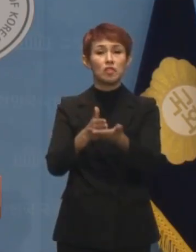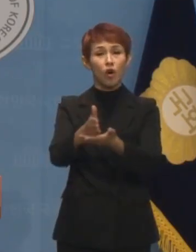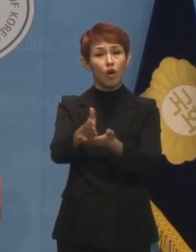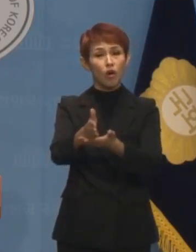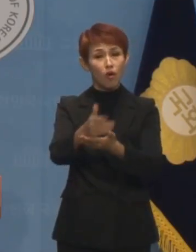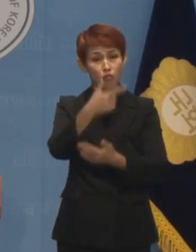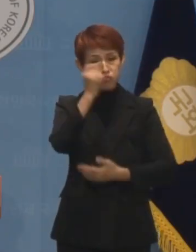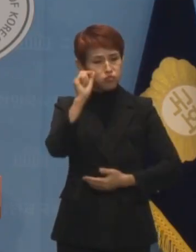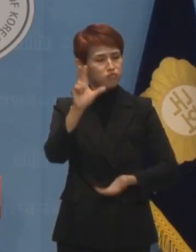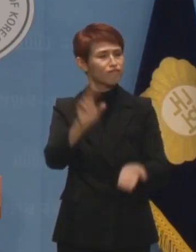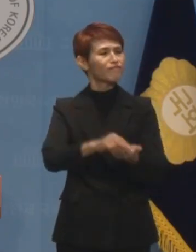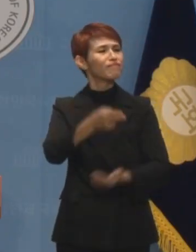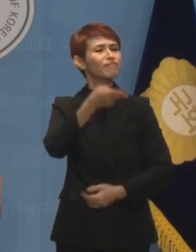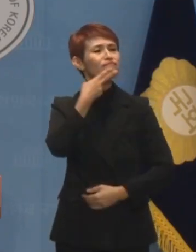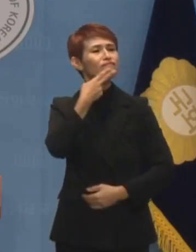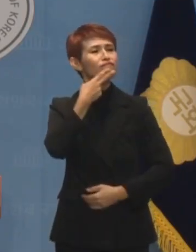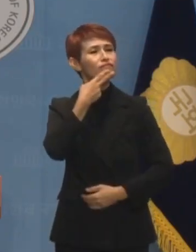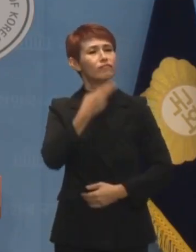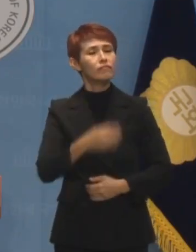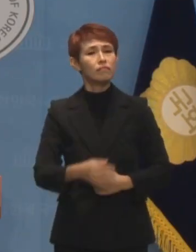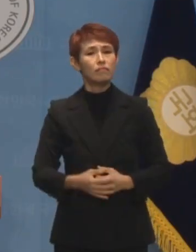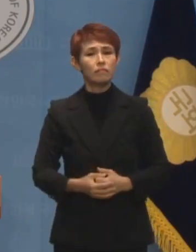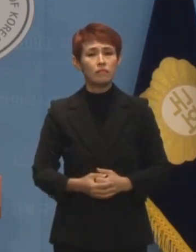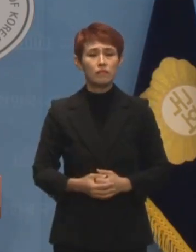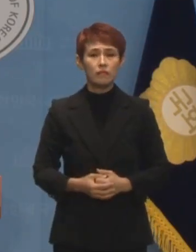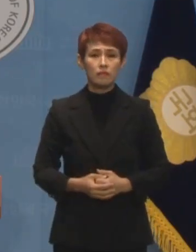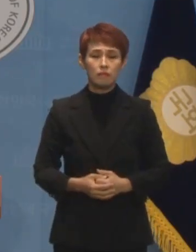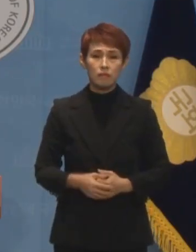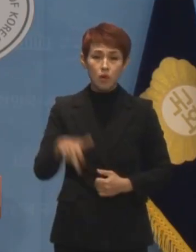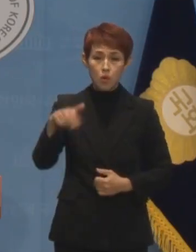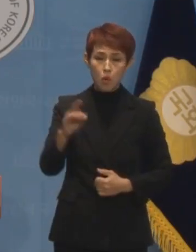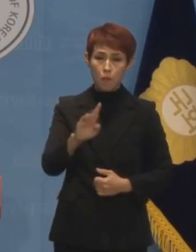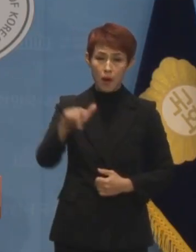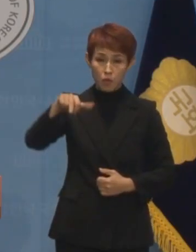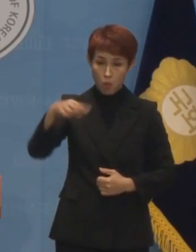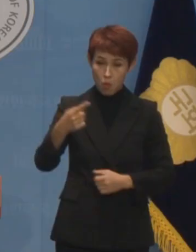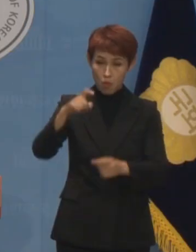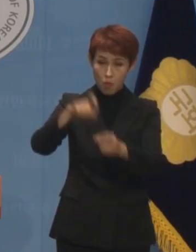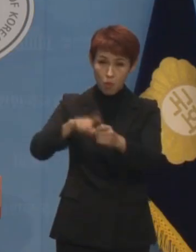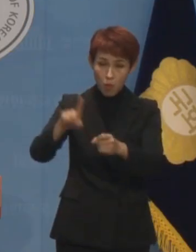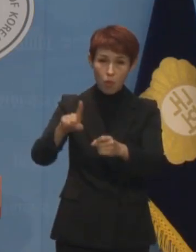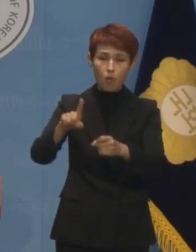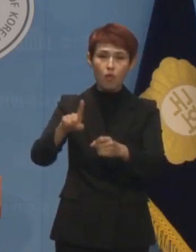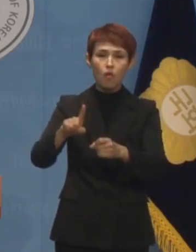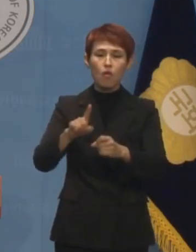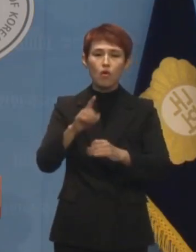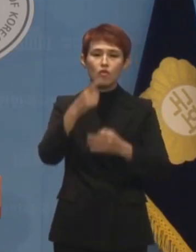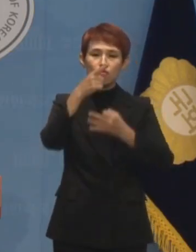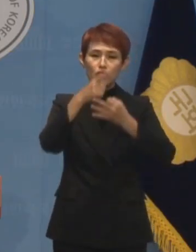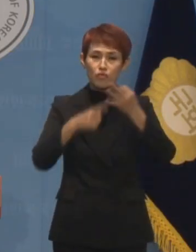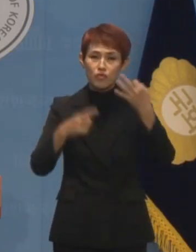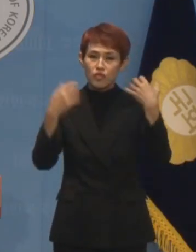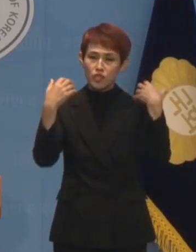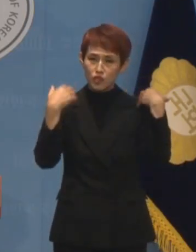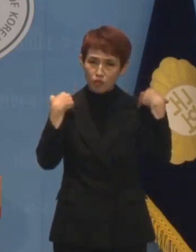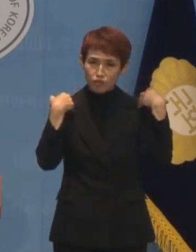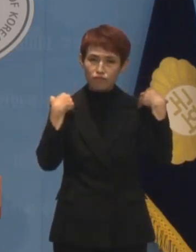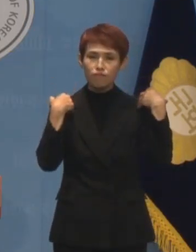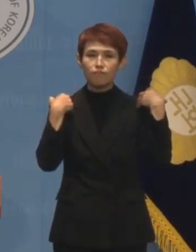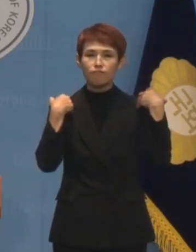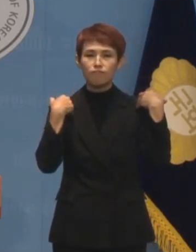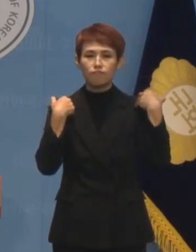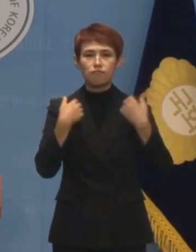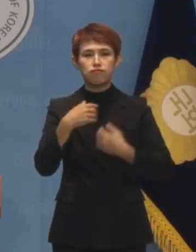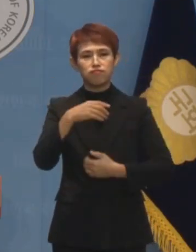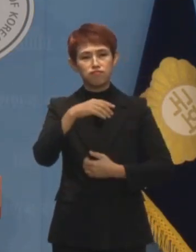따위는 문제가 아니고 오히려 코바코의 목적이 윤석열 정부 성과를